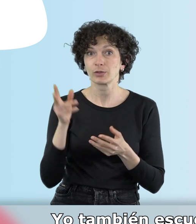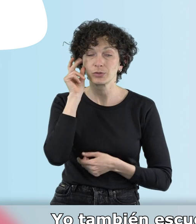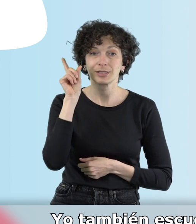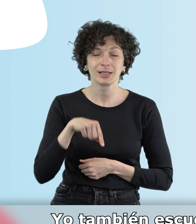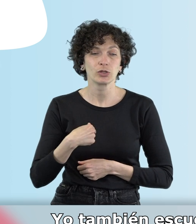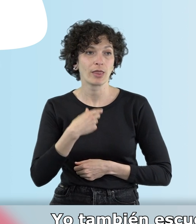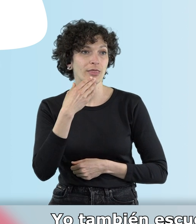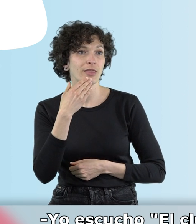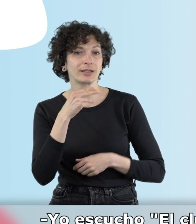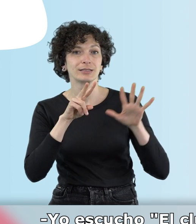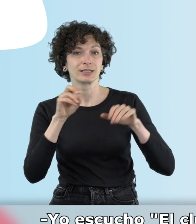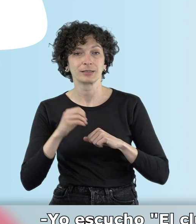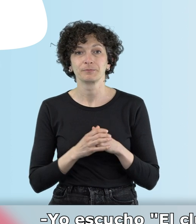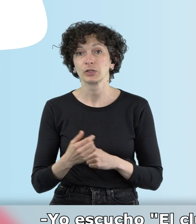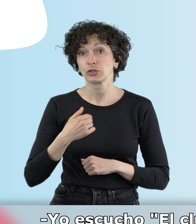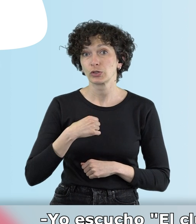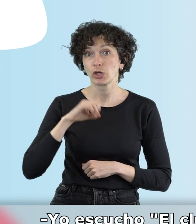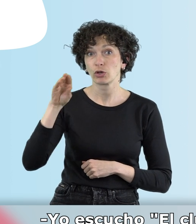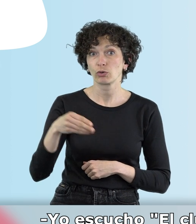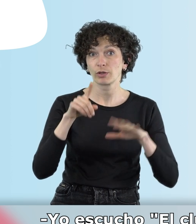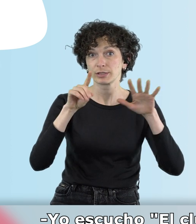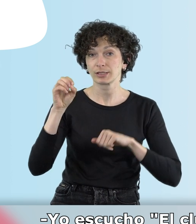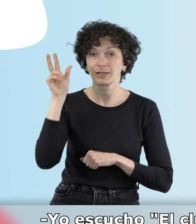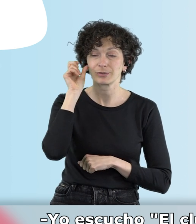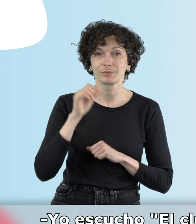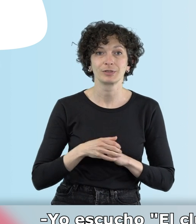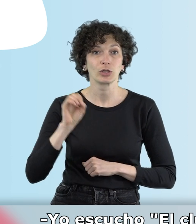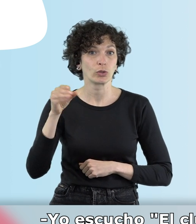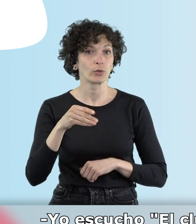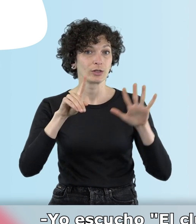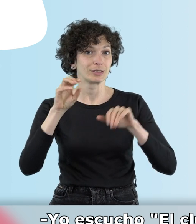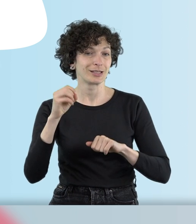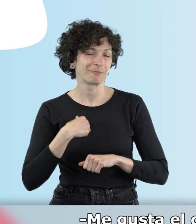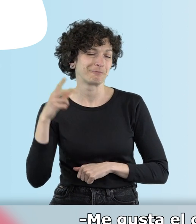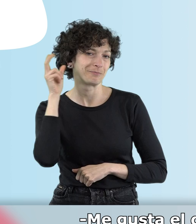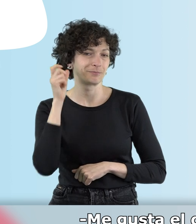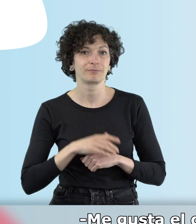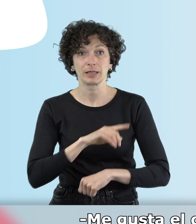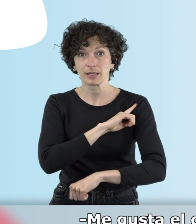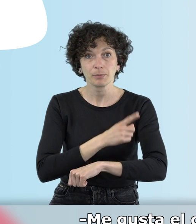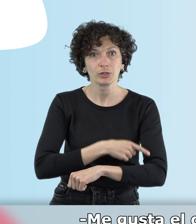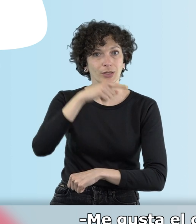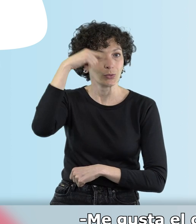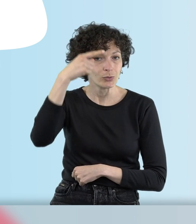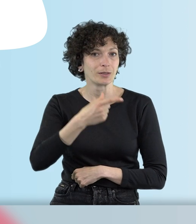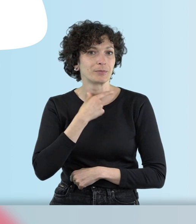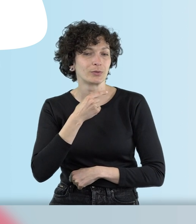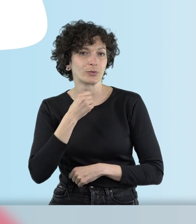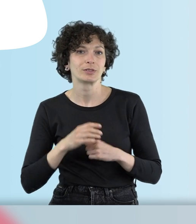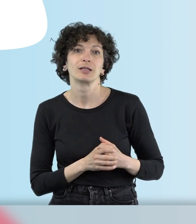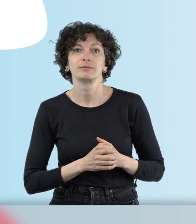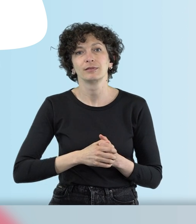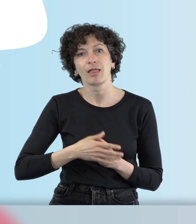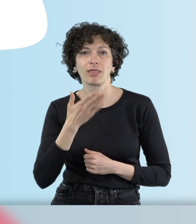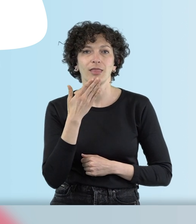escucho podcast. Tengo 70 años. Yo escucho el Club de los 60. Yo escucho el Club de los 60. Me gusta el deporte, la cultura.